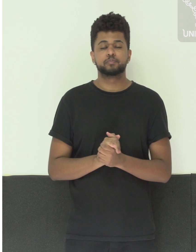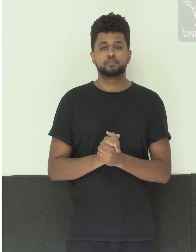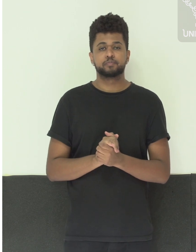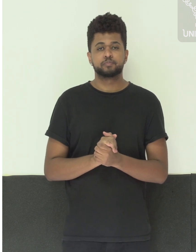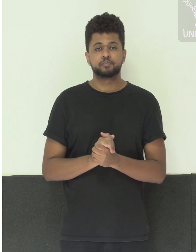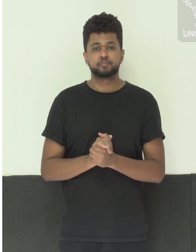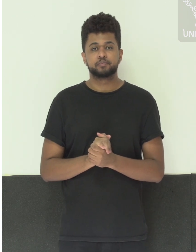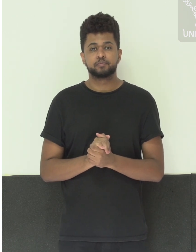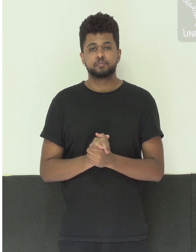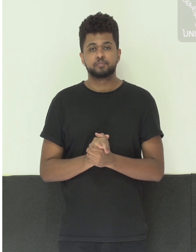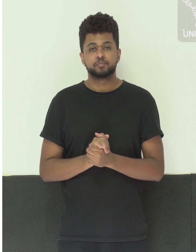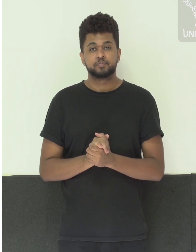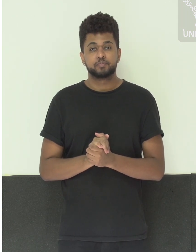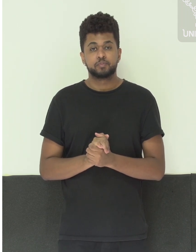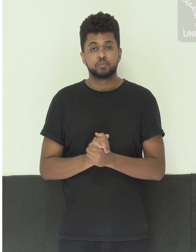SISU,